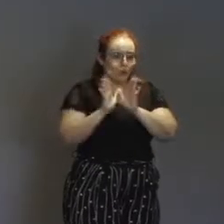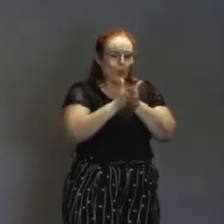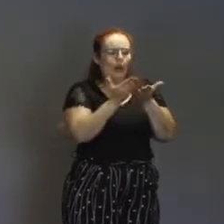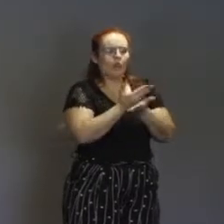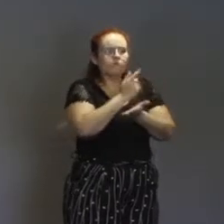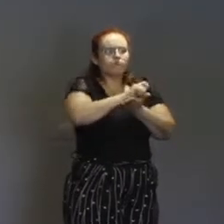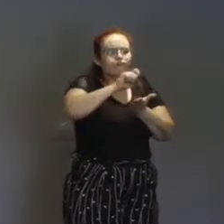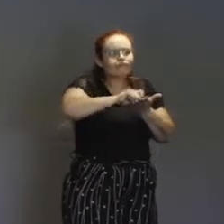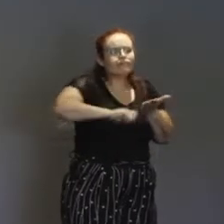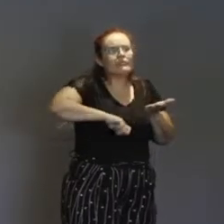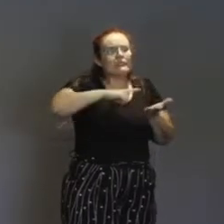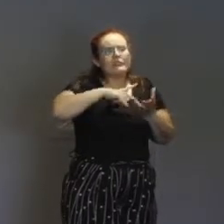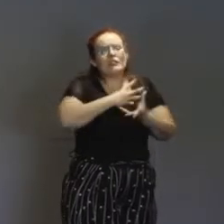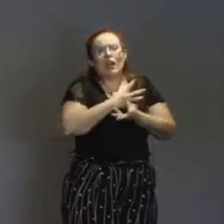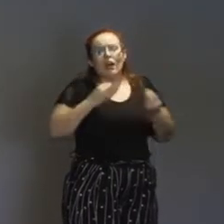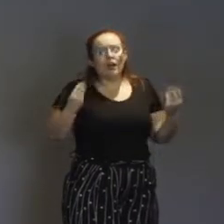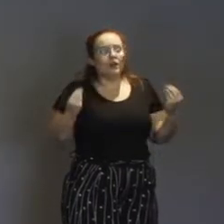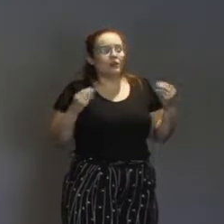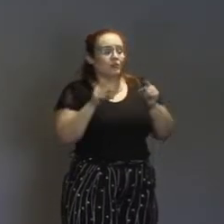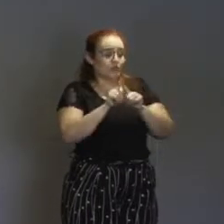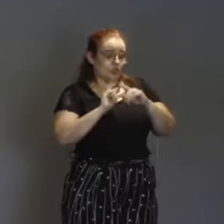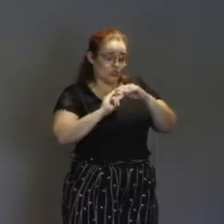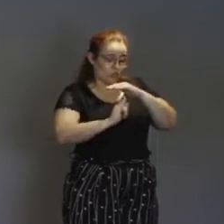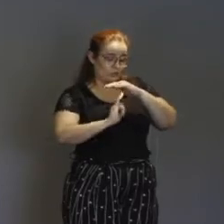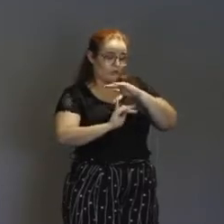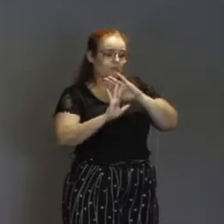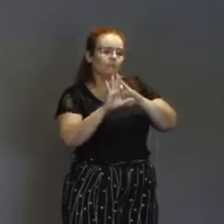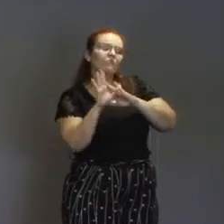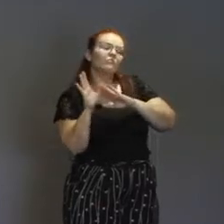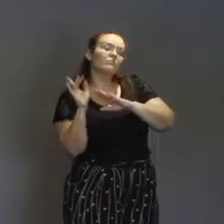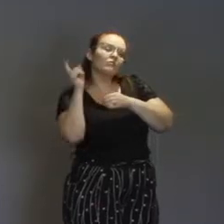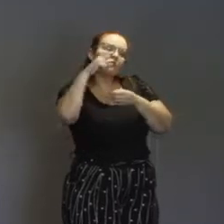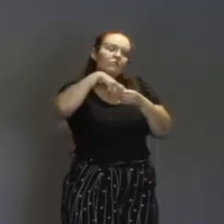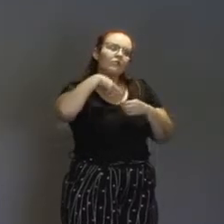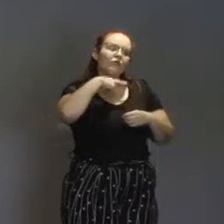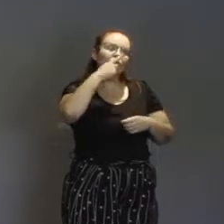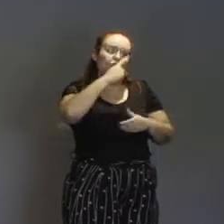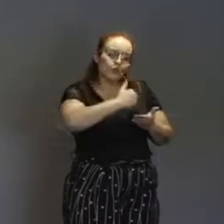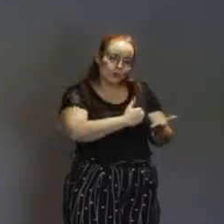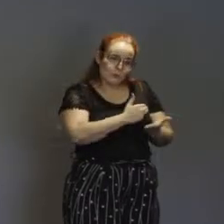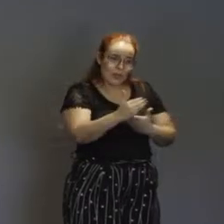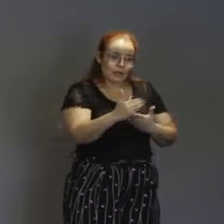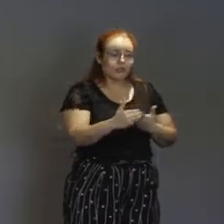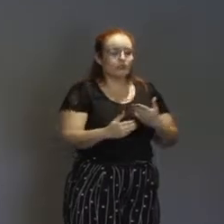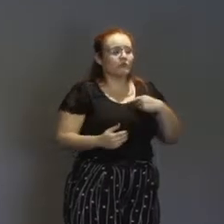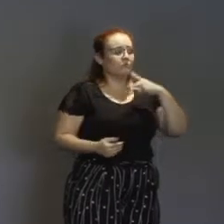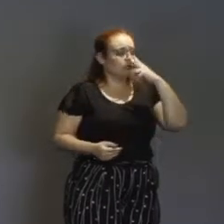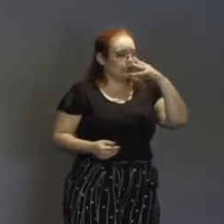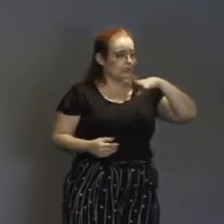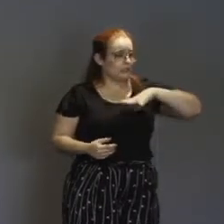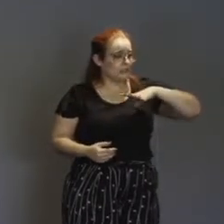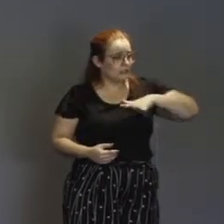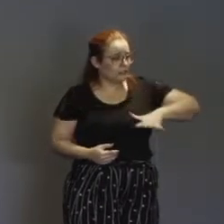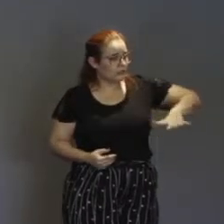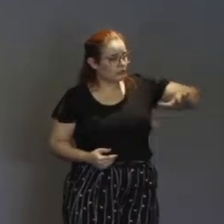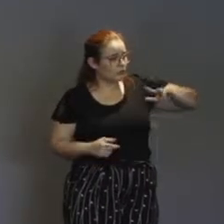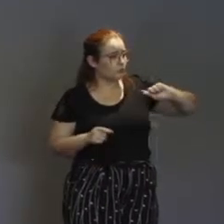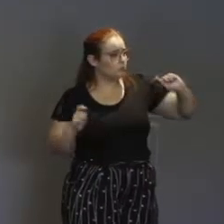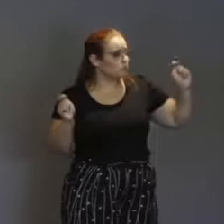como instituições. Mas, para trazer um pouco do que eu mencionava no começo, eu acho que cada vez mais as cidades também podem